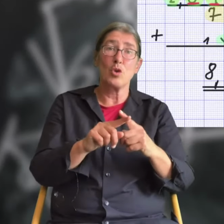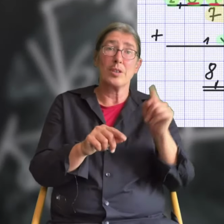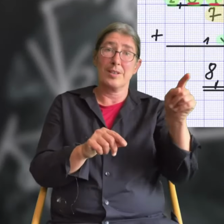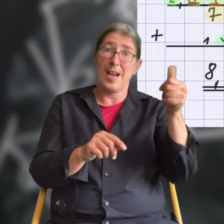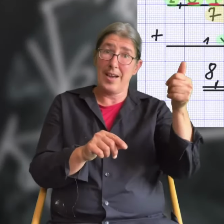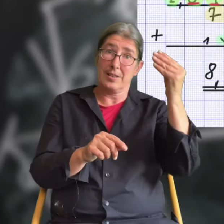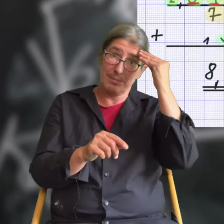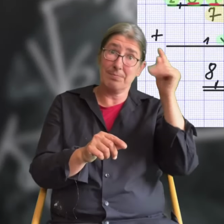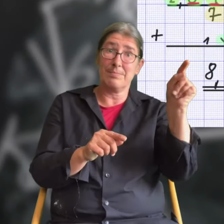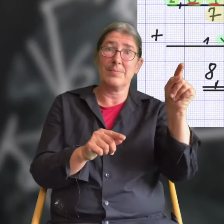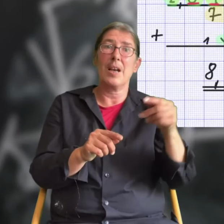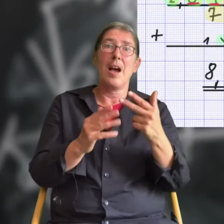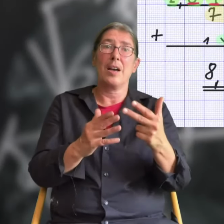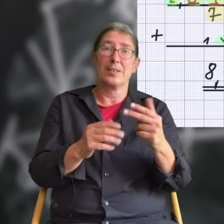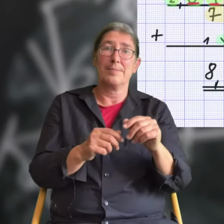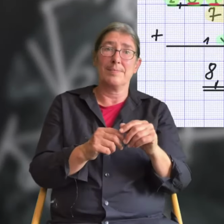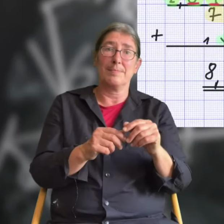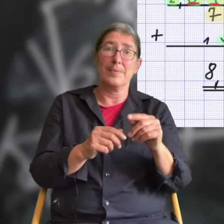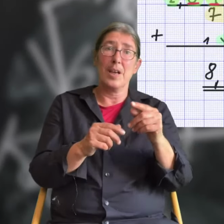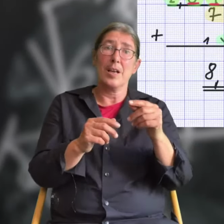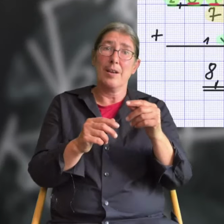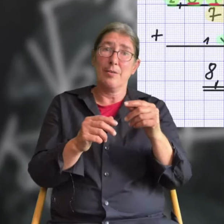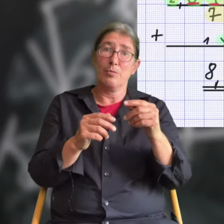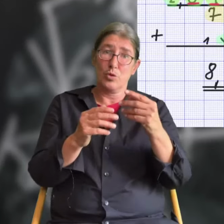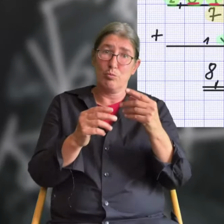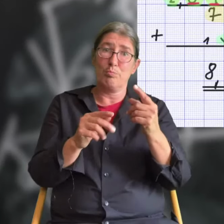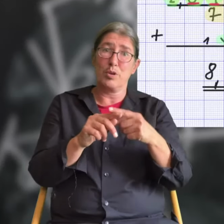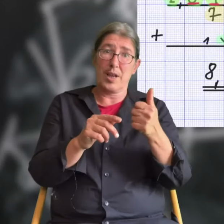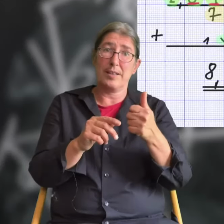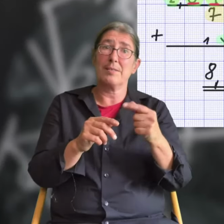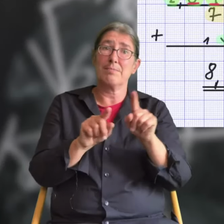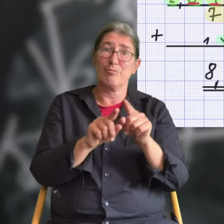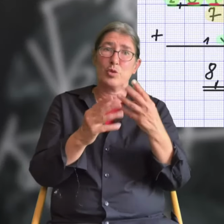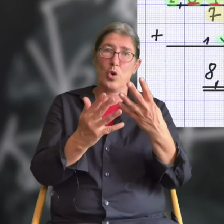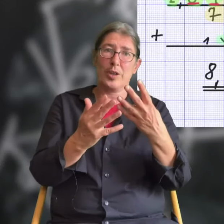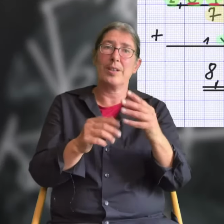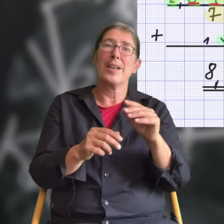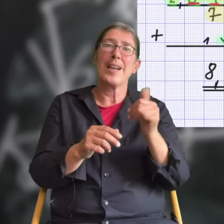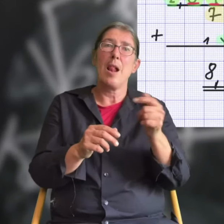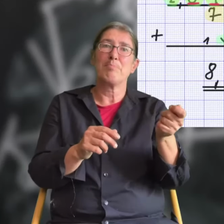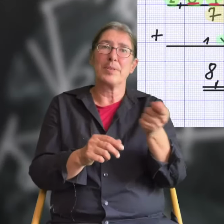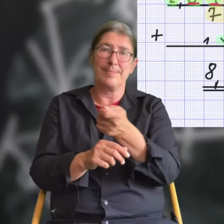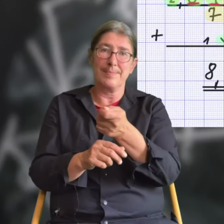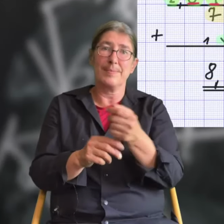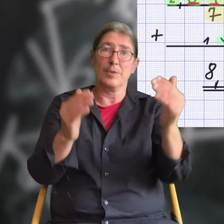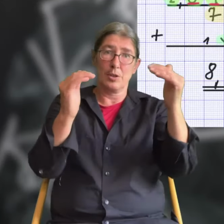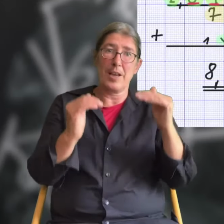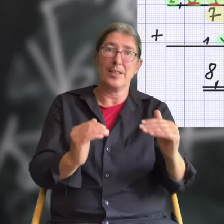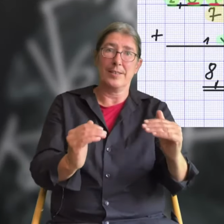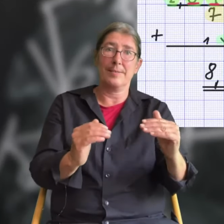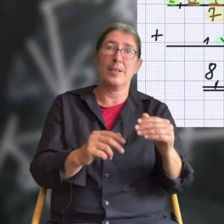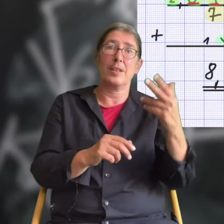plus eben dieser gemerkten 1 ist 8, also plus 1 ist 9. Die Zahl markiere ich wieder gelb und jetzt die zweite